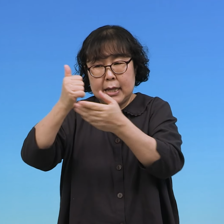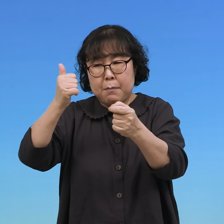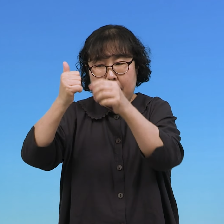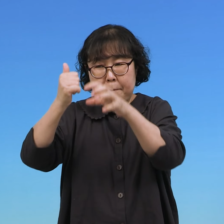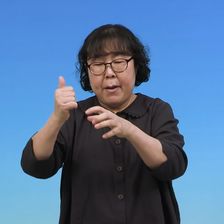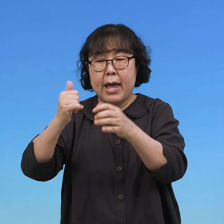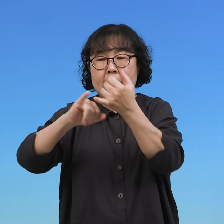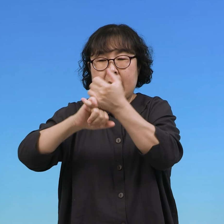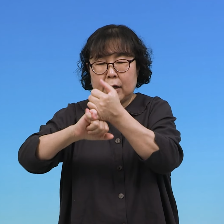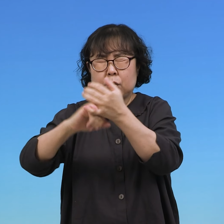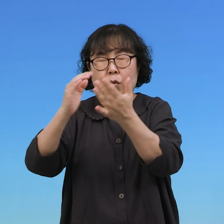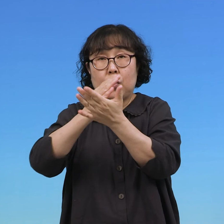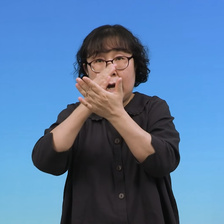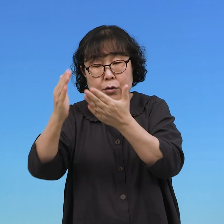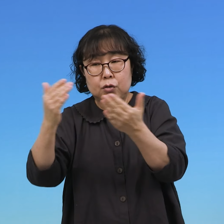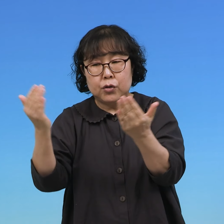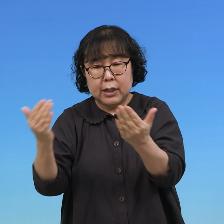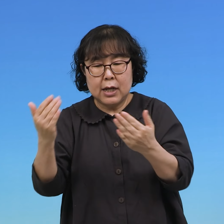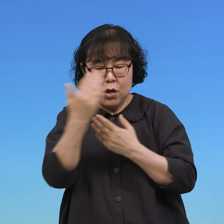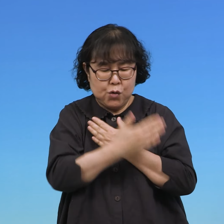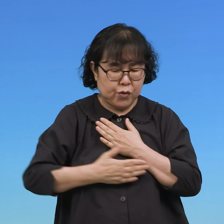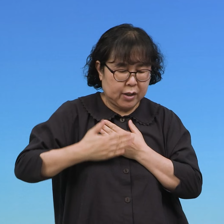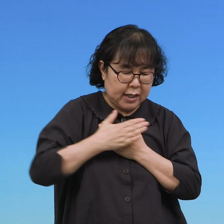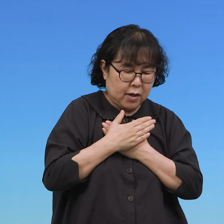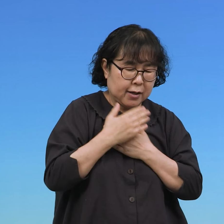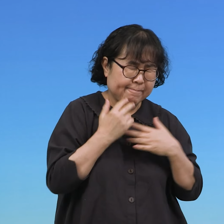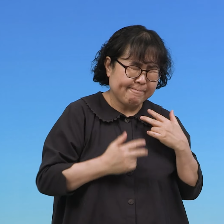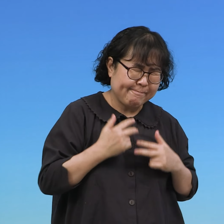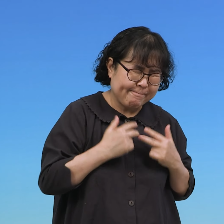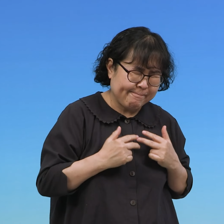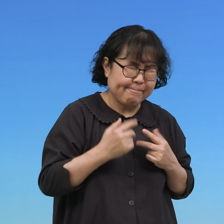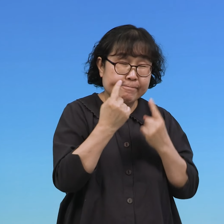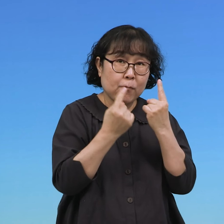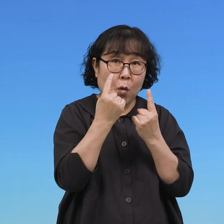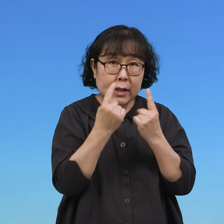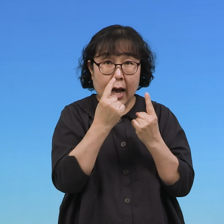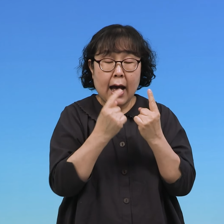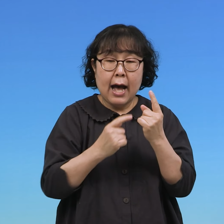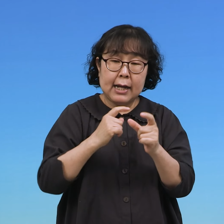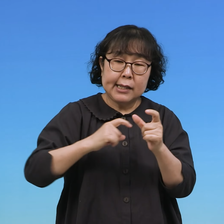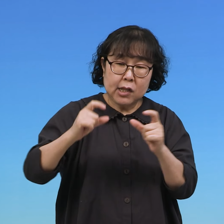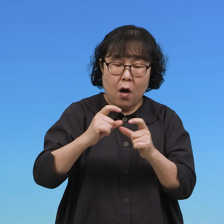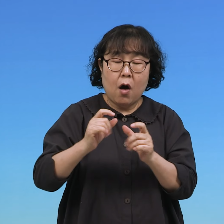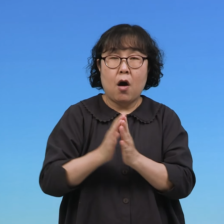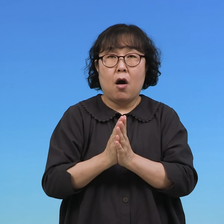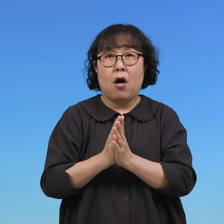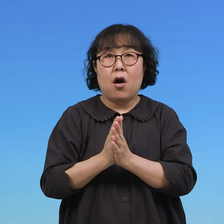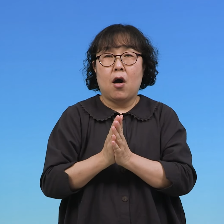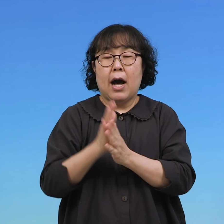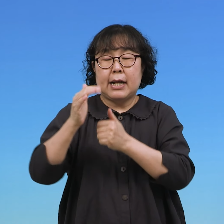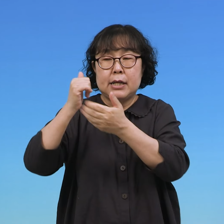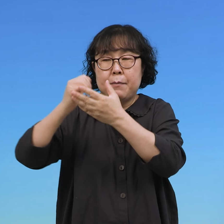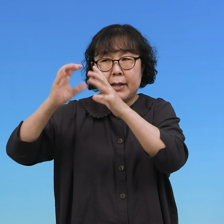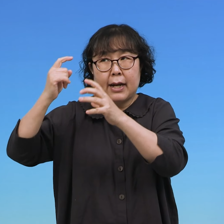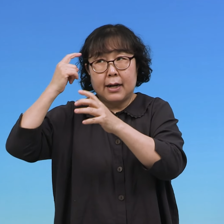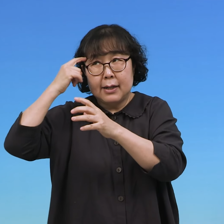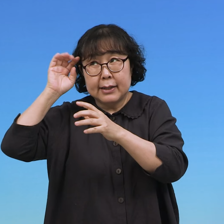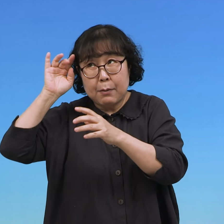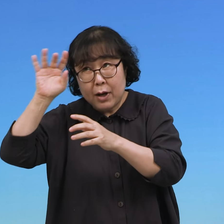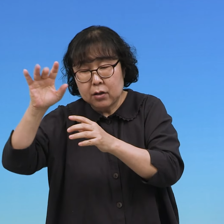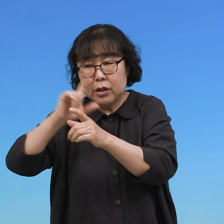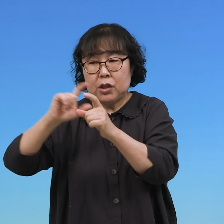나누는 이것들이요, 그런 육체적인 쾌락보다도 훨씬 이것이 너무 아름다운 거예요.